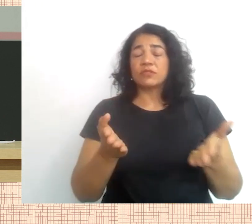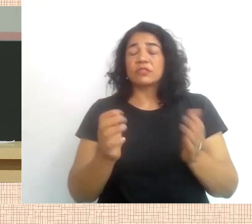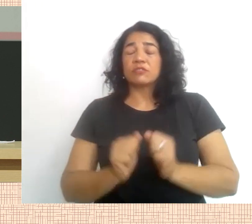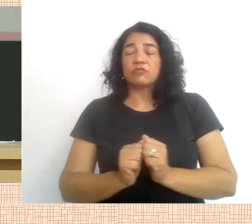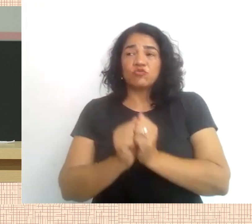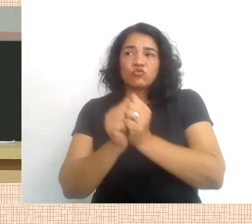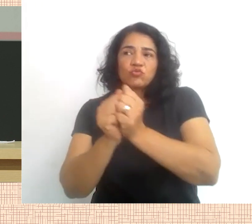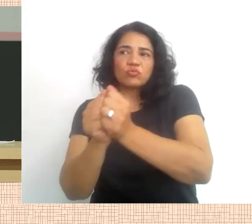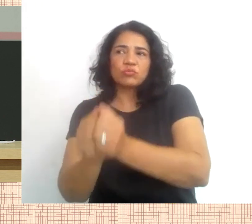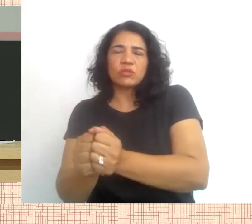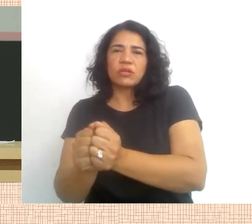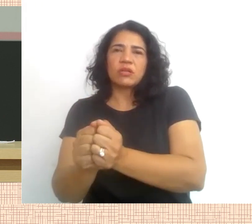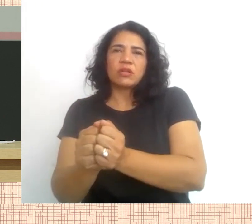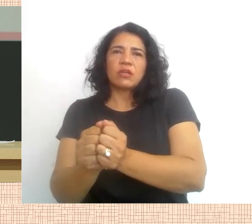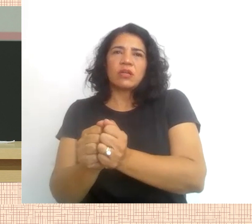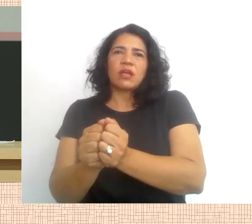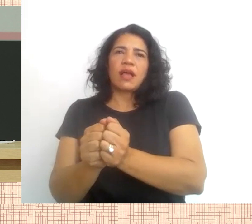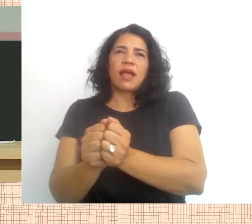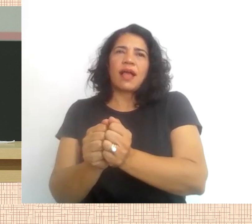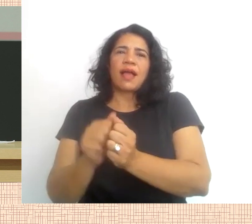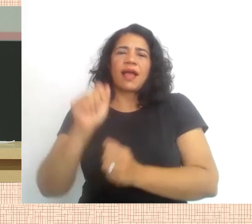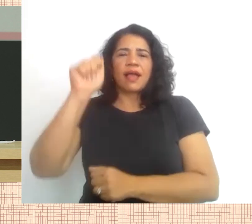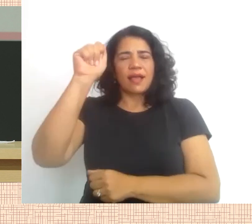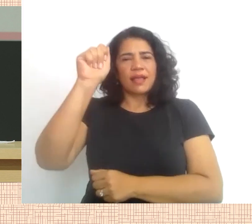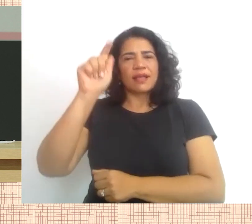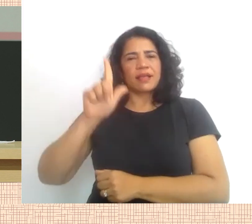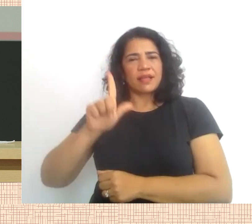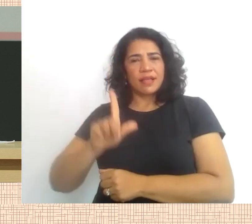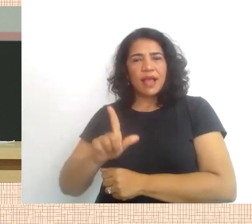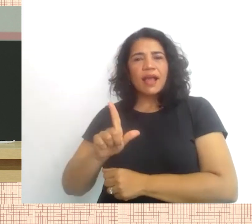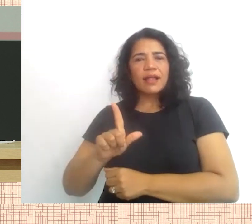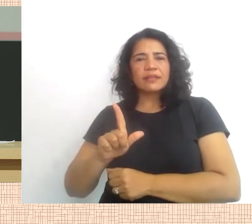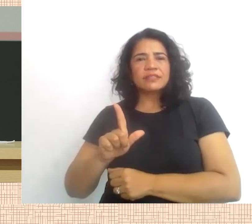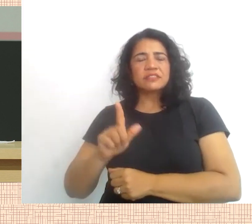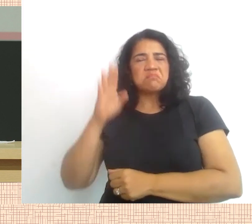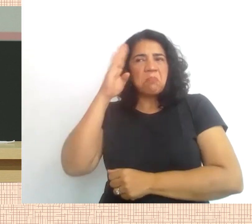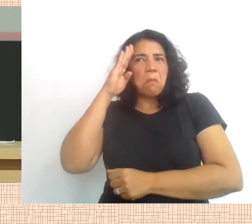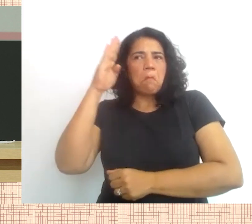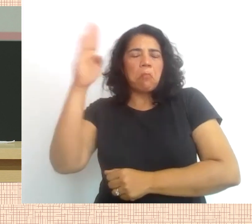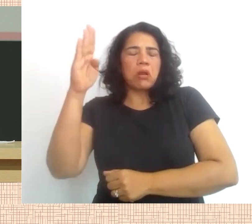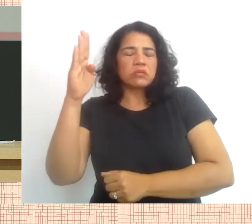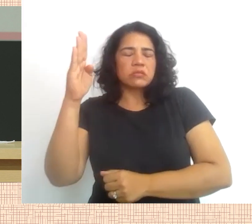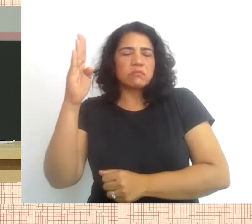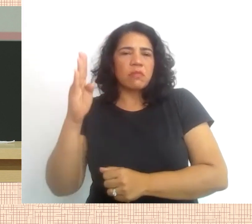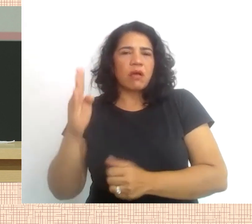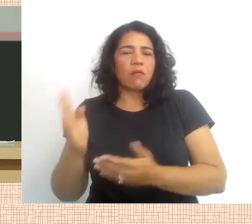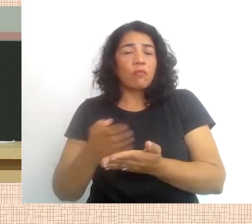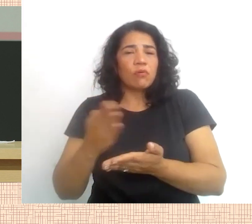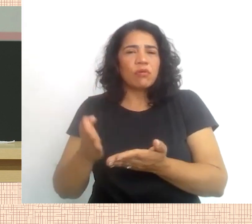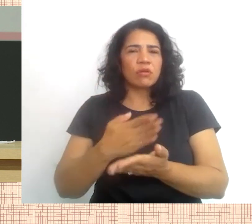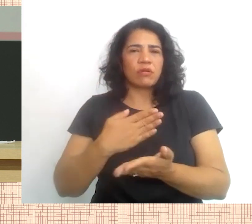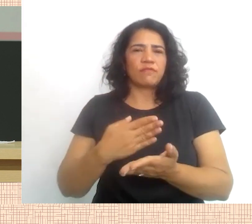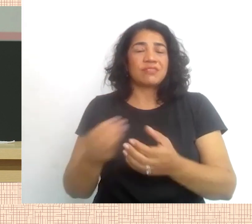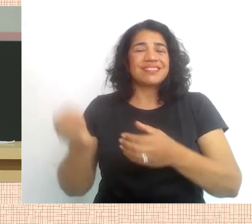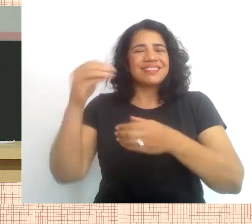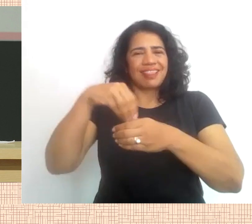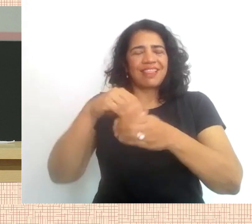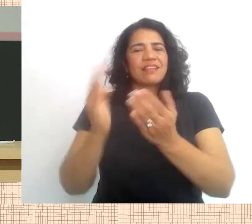Bom, então Gálatas capítulo 1, versículo 1 também define Paulo como apóstolo.